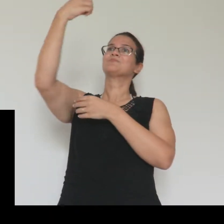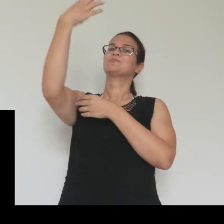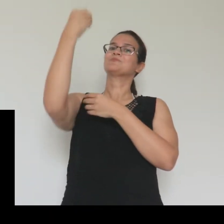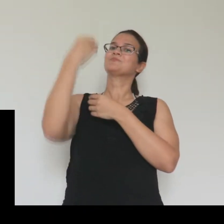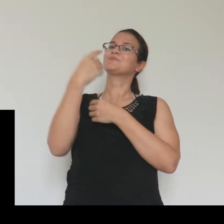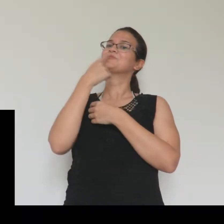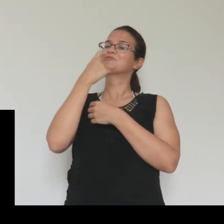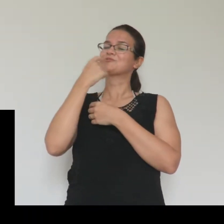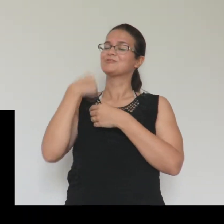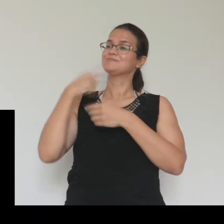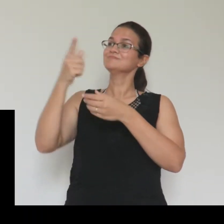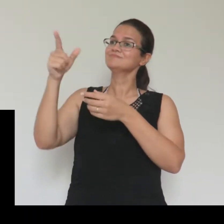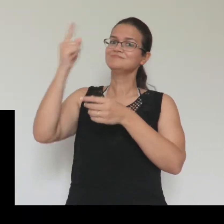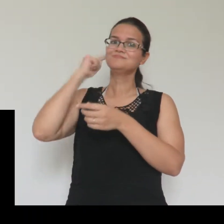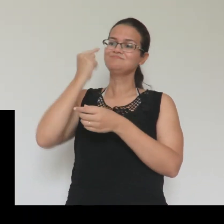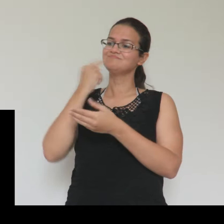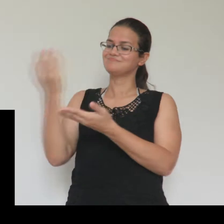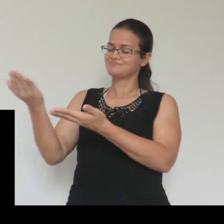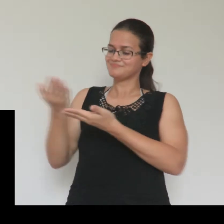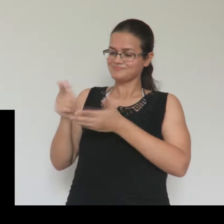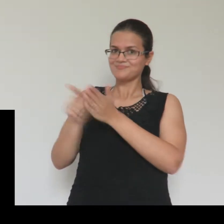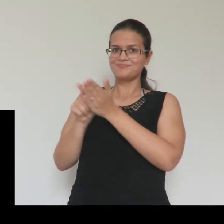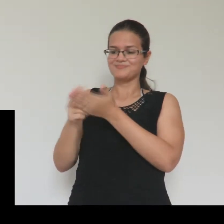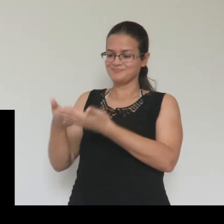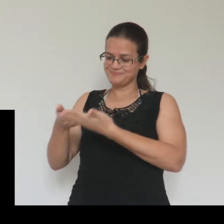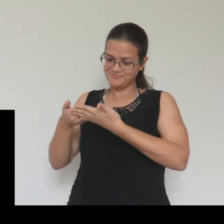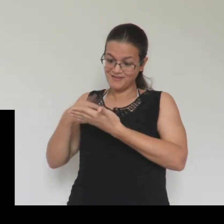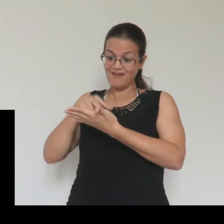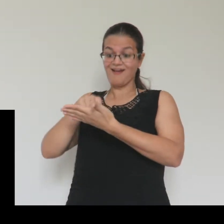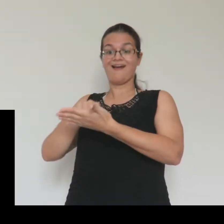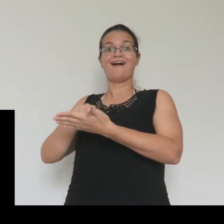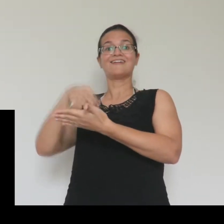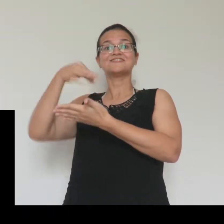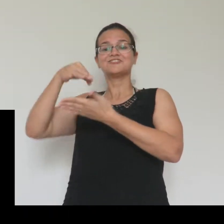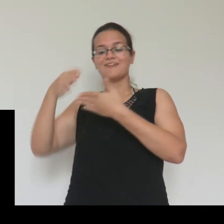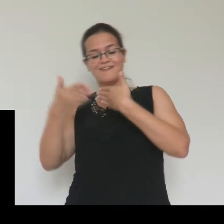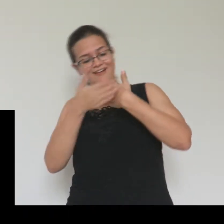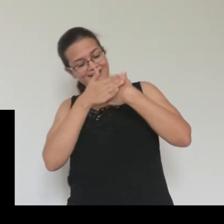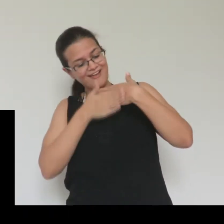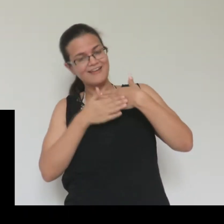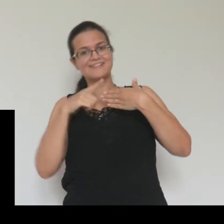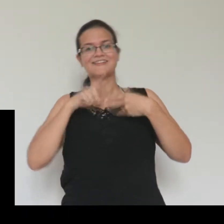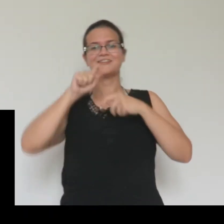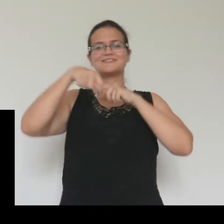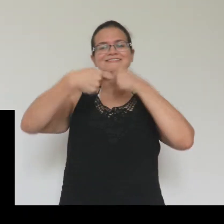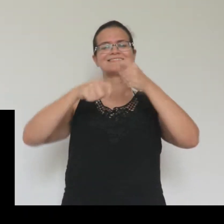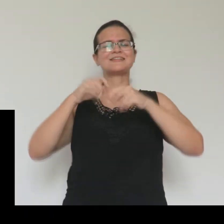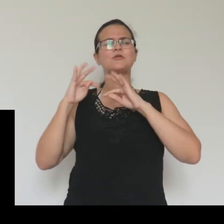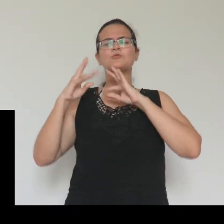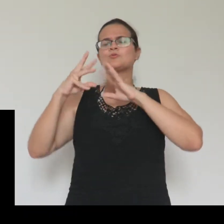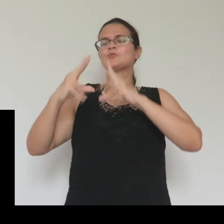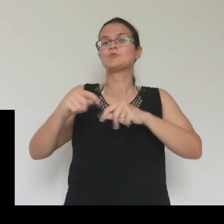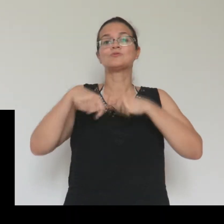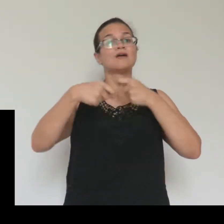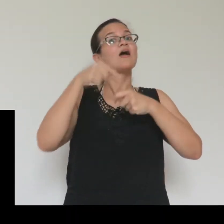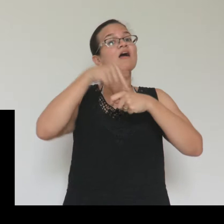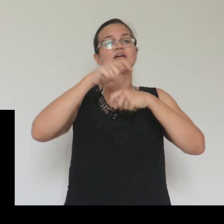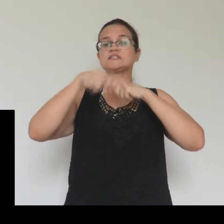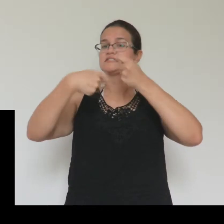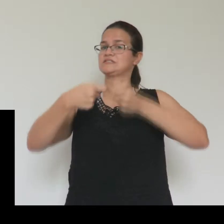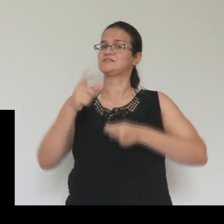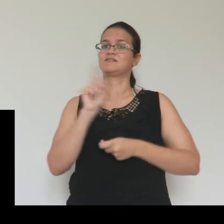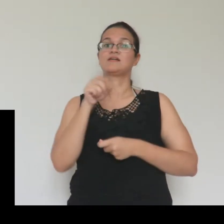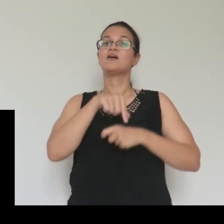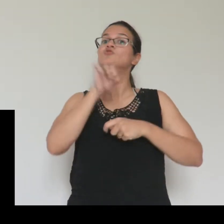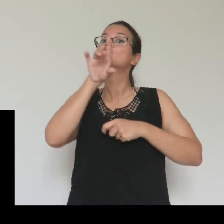um surdo vendendo aqueles chaveirinhos, eu comprei um chaveirinho e atrás tinha todos os sinais. Aquilo ali não é um sinal, aquilo ali é só o